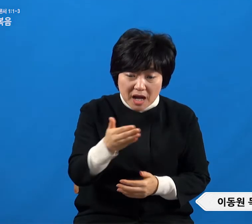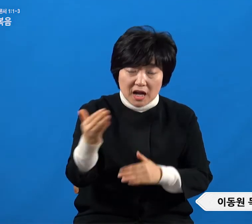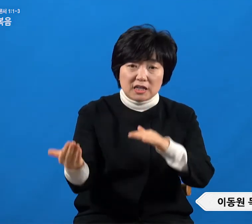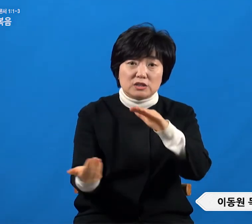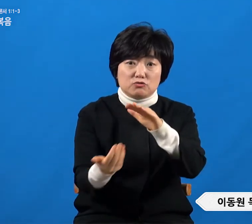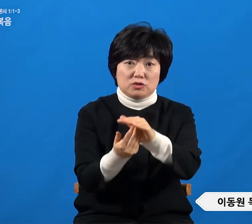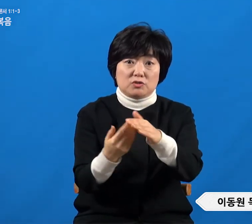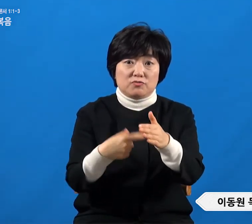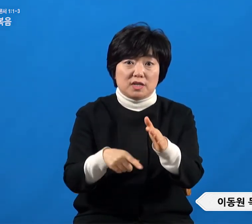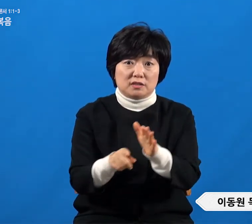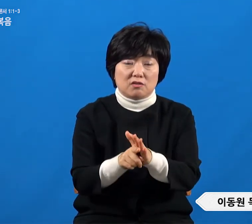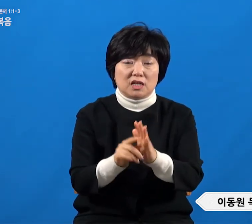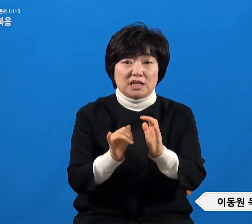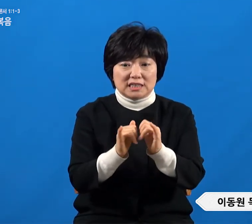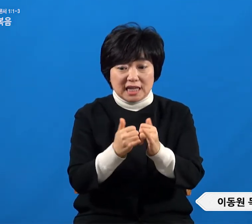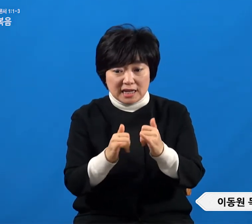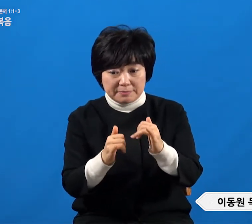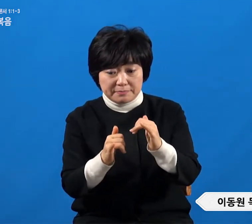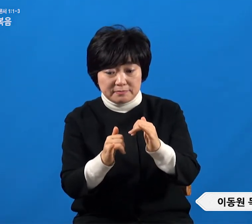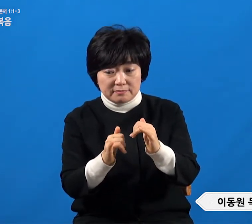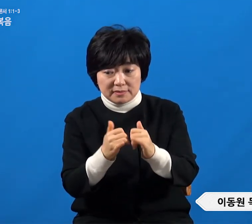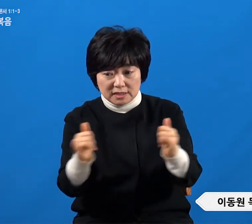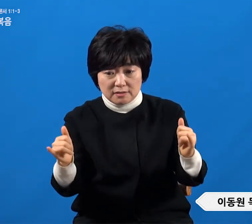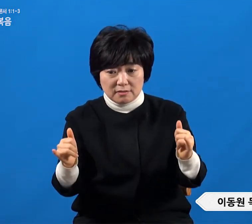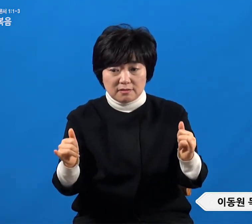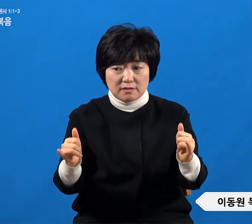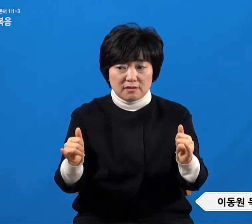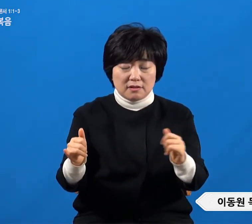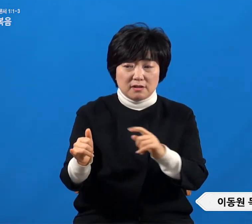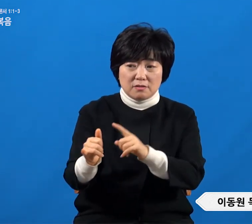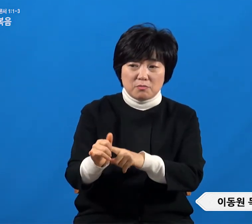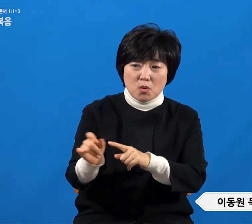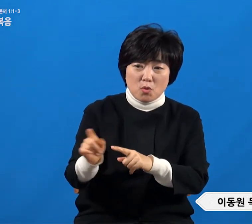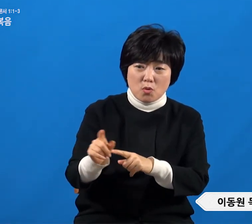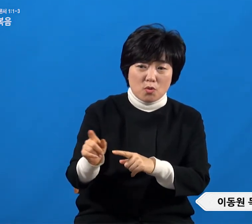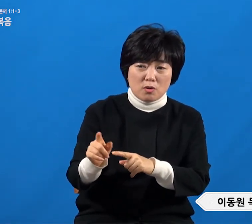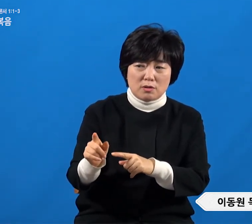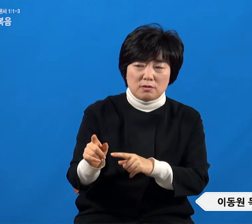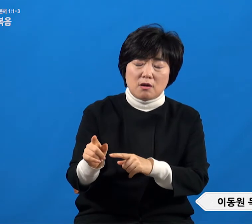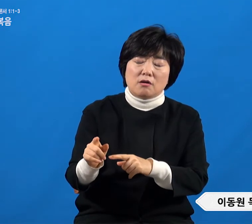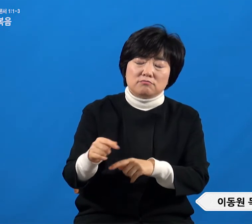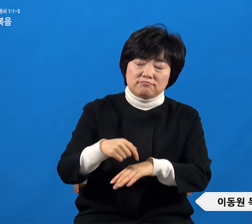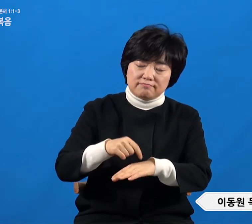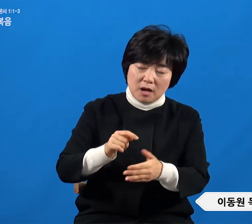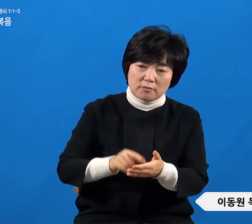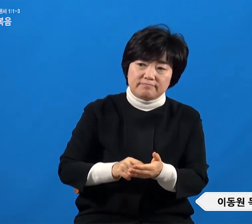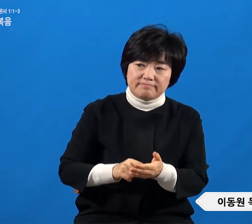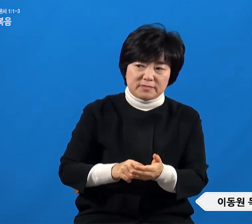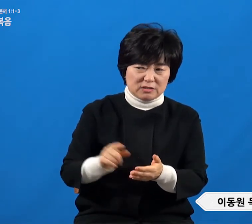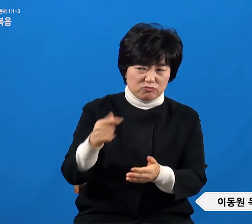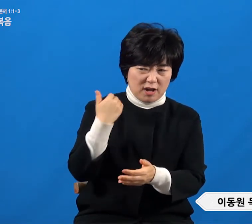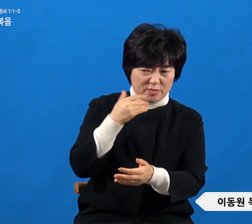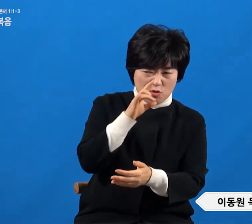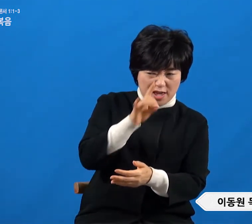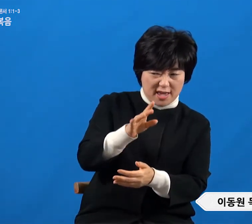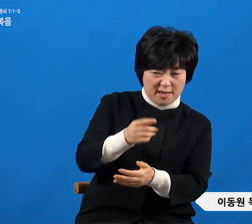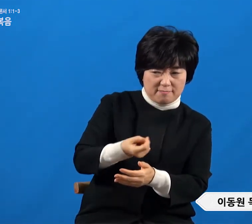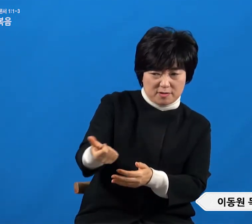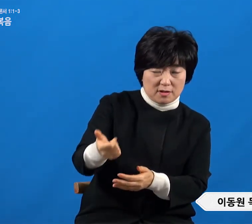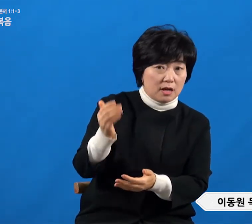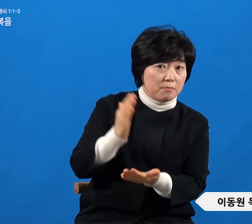위해서는 사람들을 편견 없이 수용할 줄 아는 넓은 가슴, 그리고 그 안목이 필요한